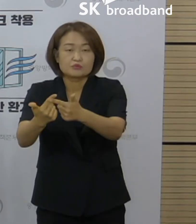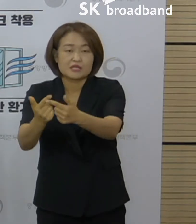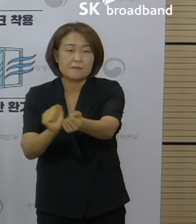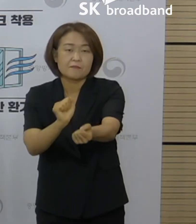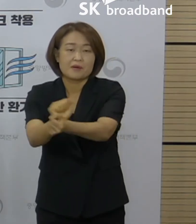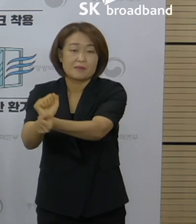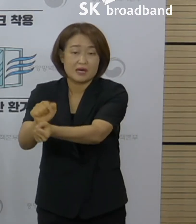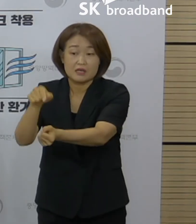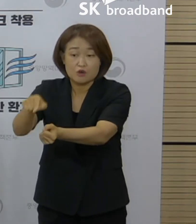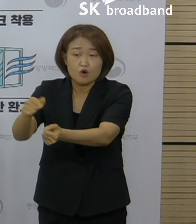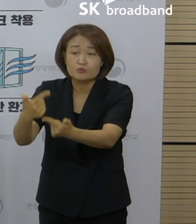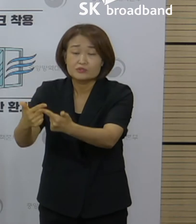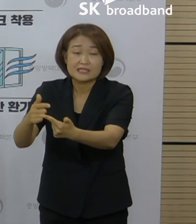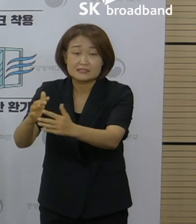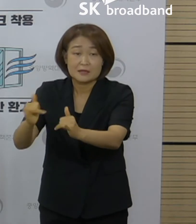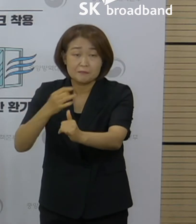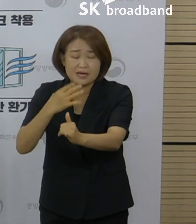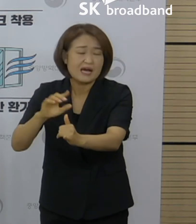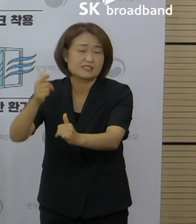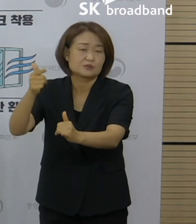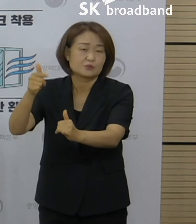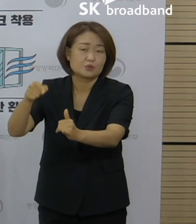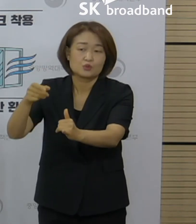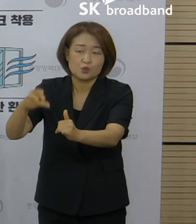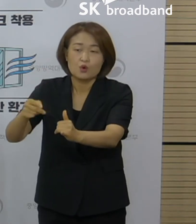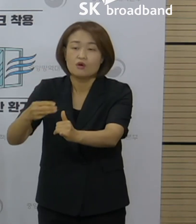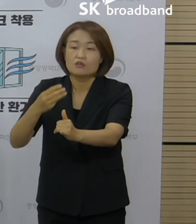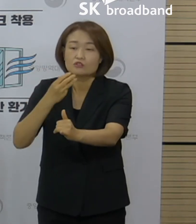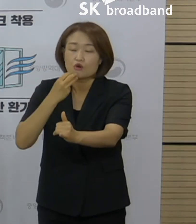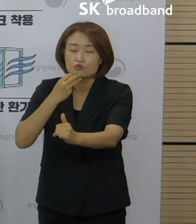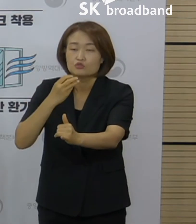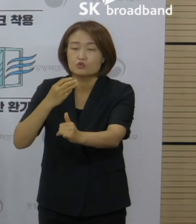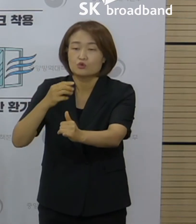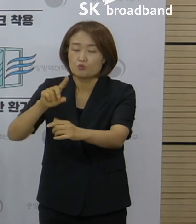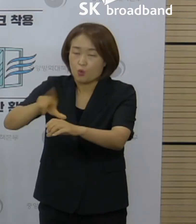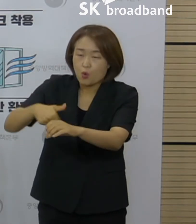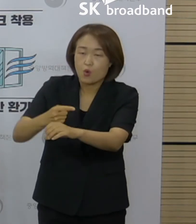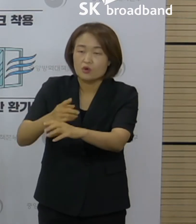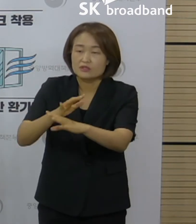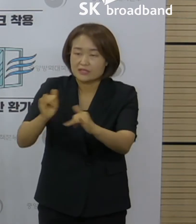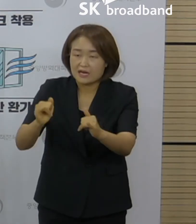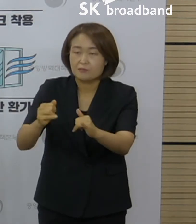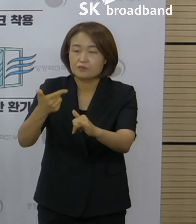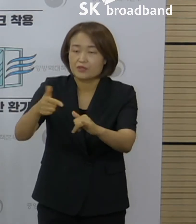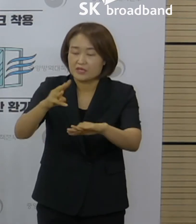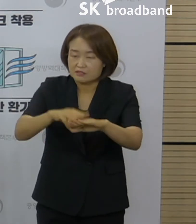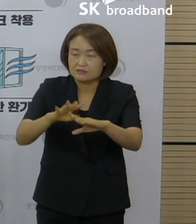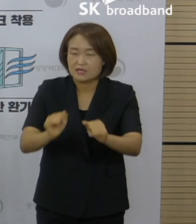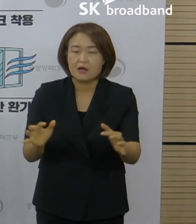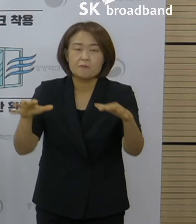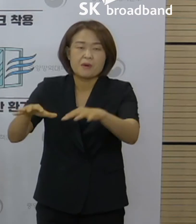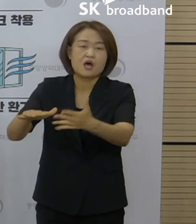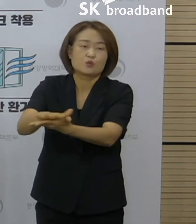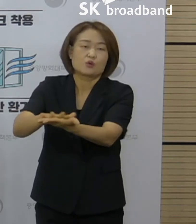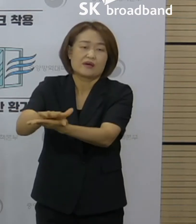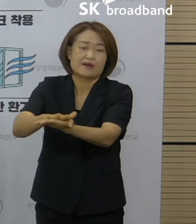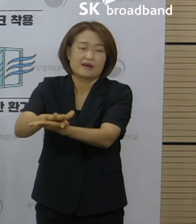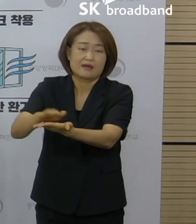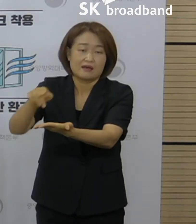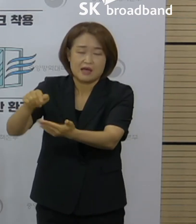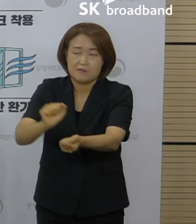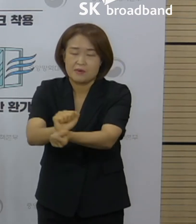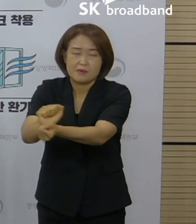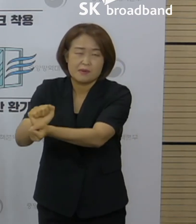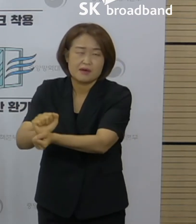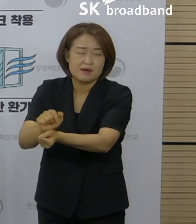부산 사람뿐만 있는 것이 아니라 수도권 지역에 있는 사람들도 있고 대전에 있는 사람들도 있고 그중 뭐